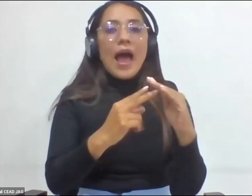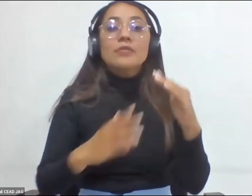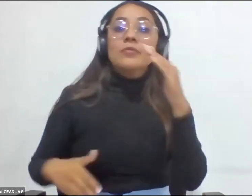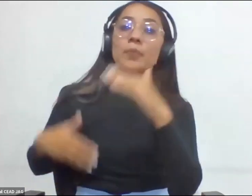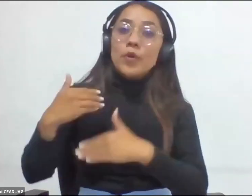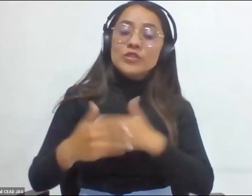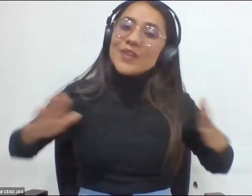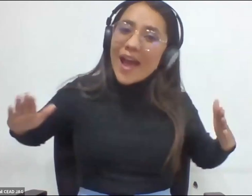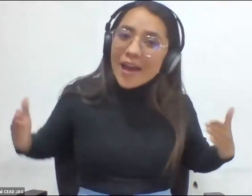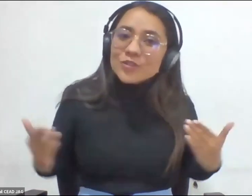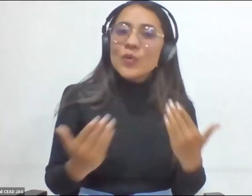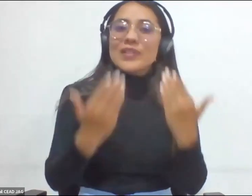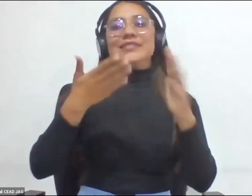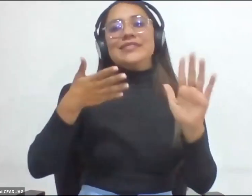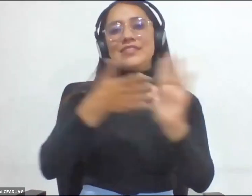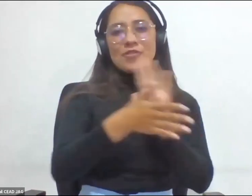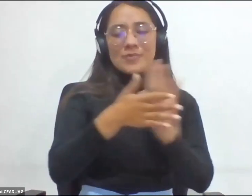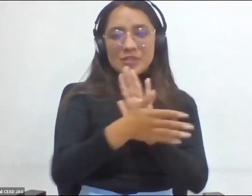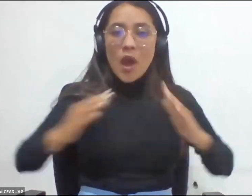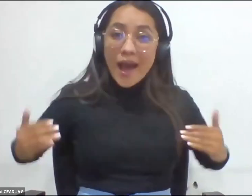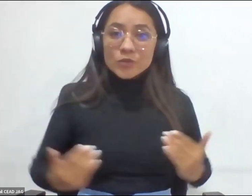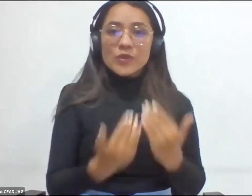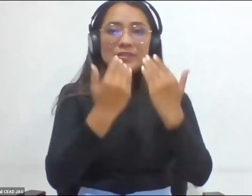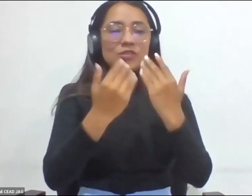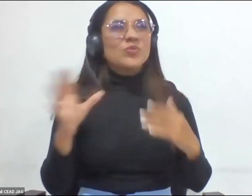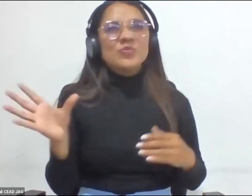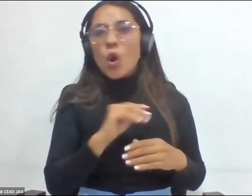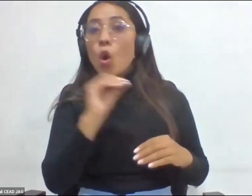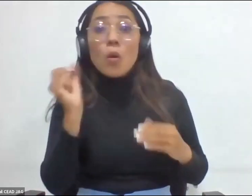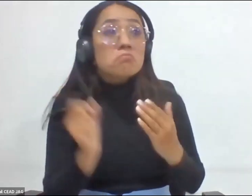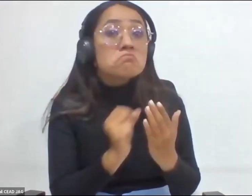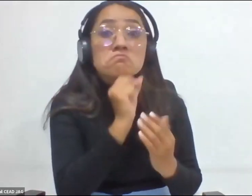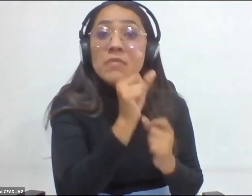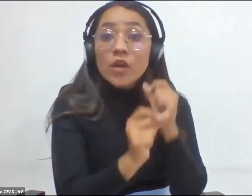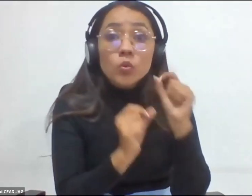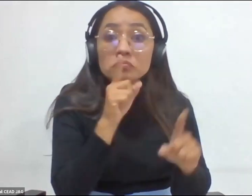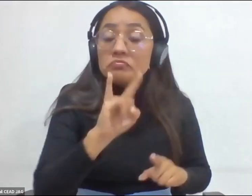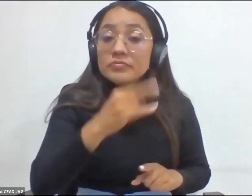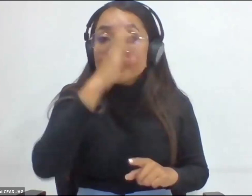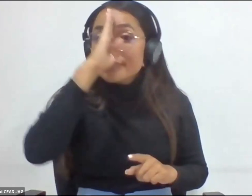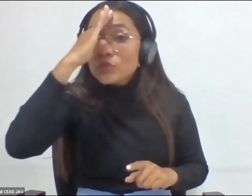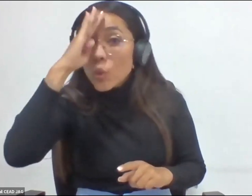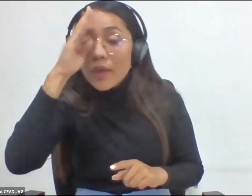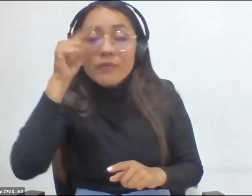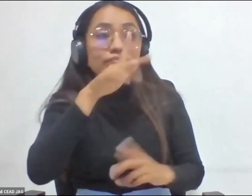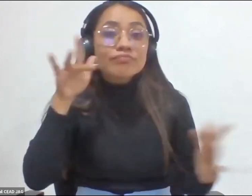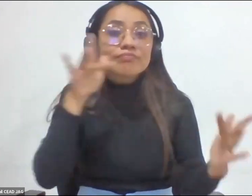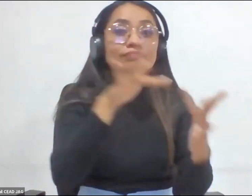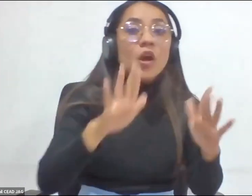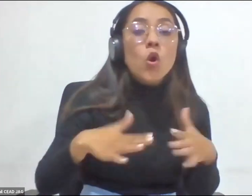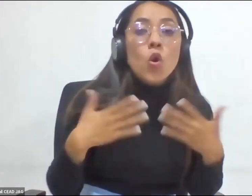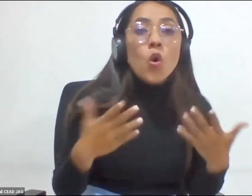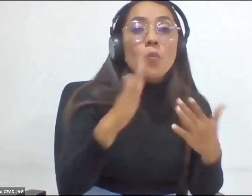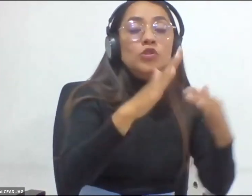de datos actualización de información o consulta directamente de de del componente